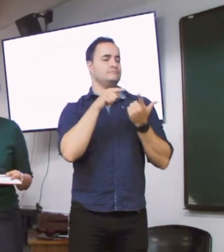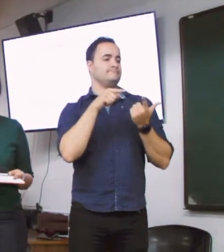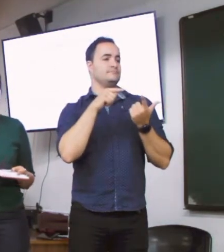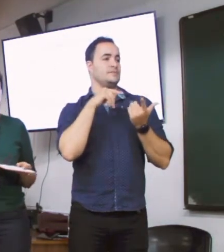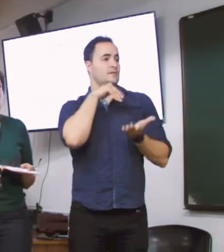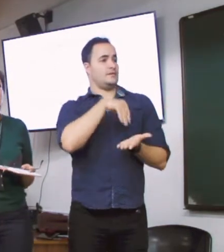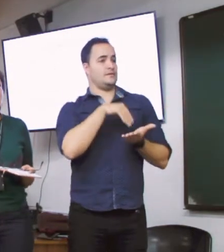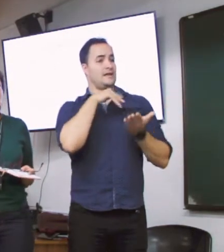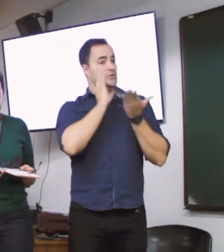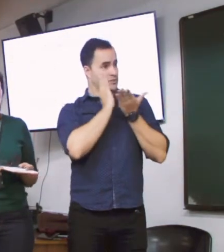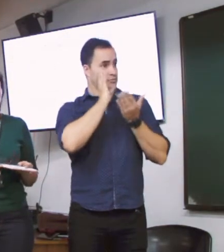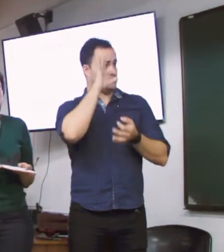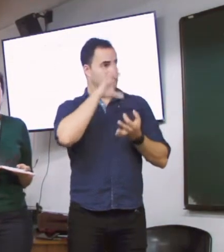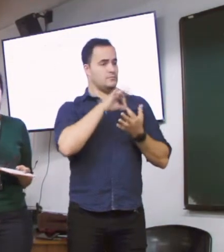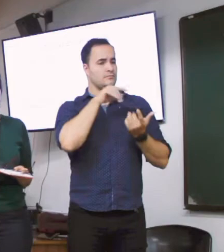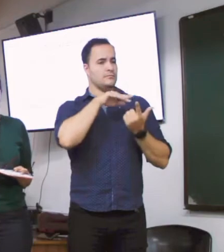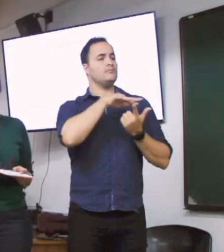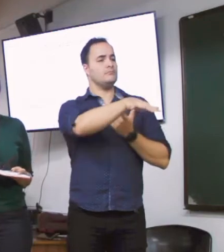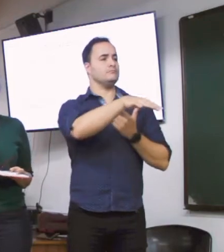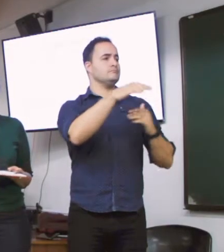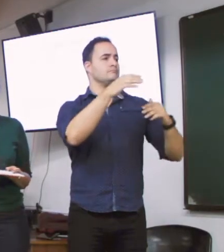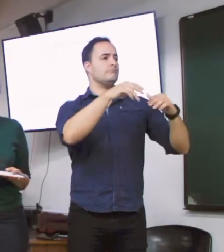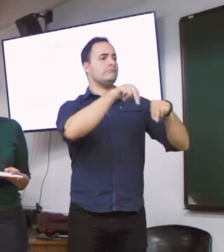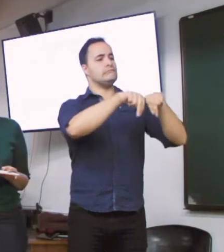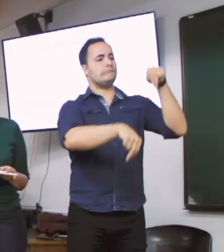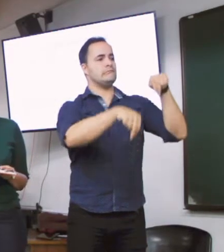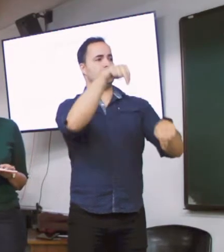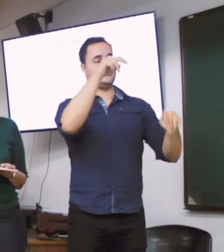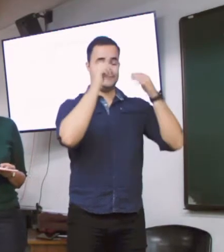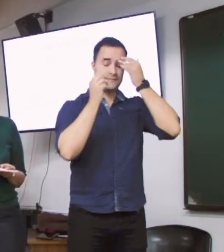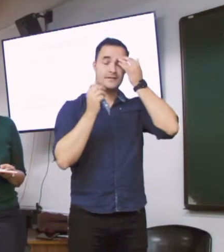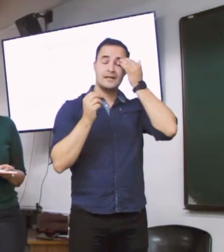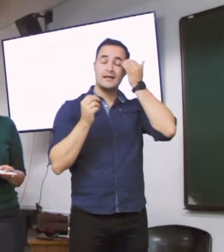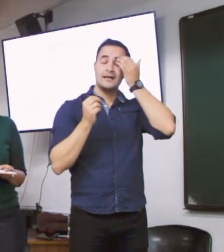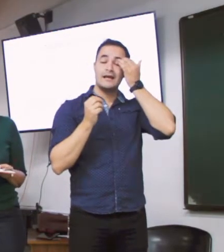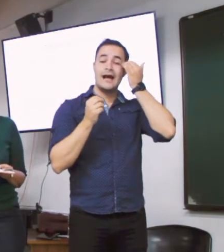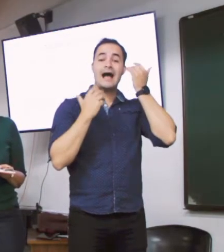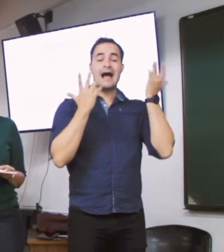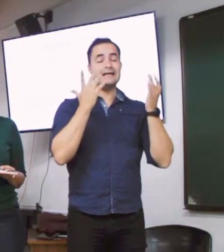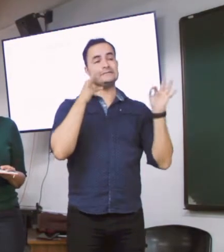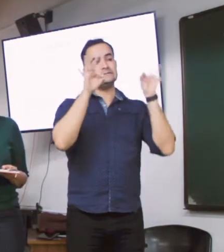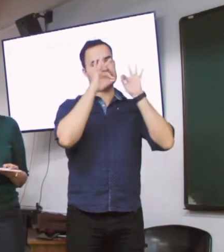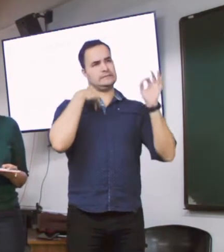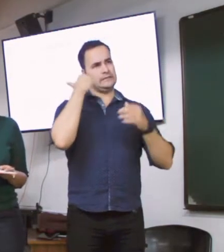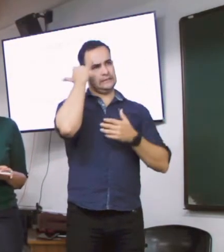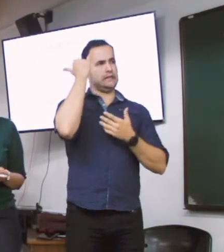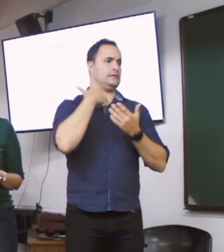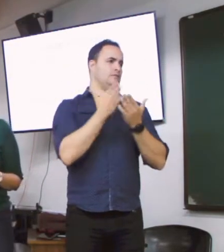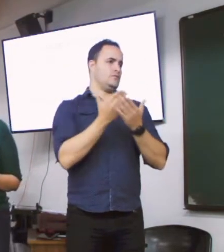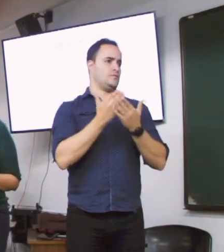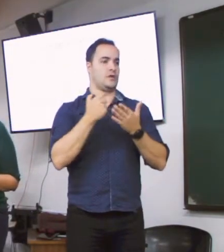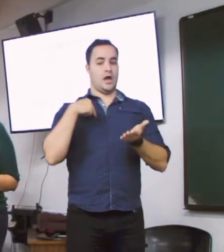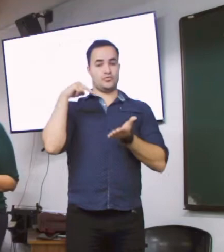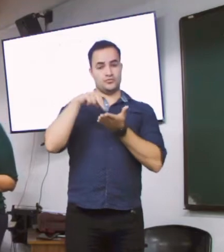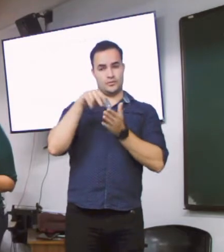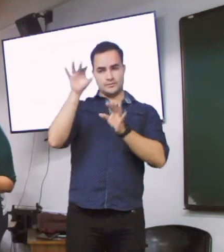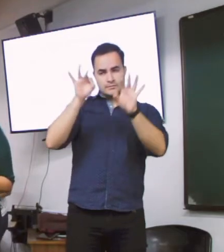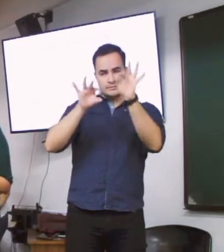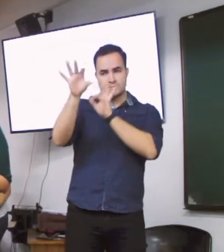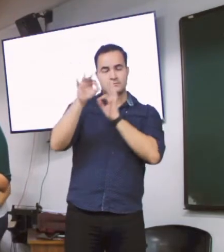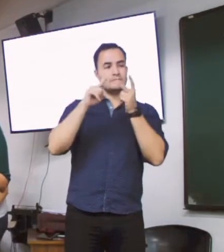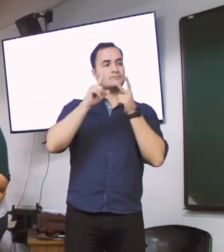ellas. Entonces, comencemos por pensar la identificación de autores o de textos de nuestra